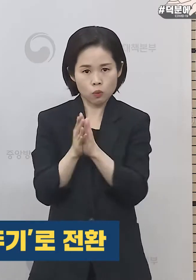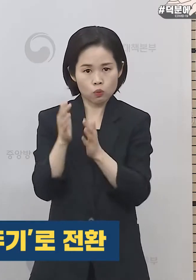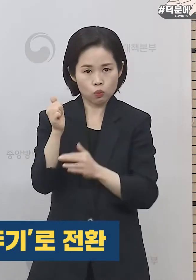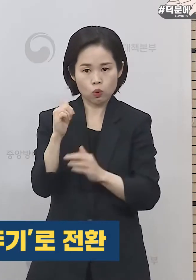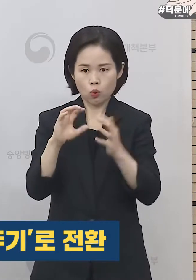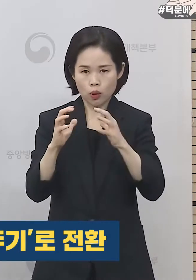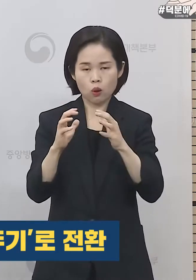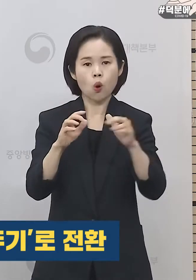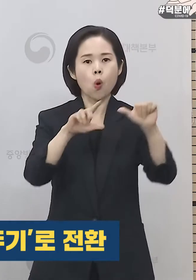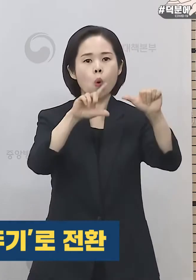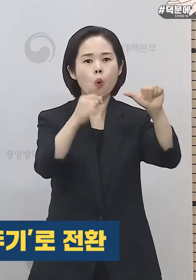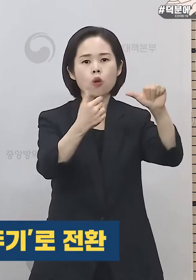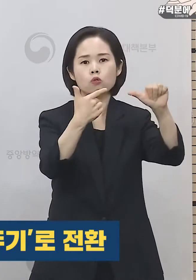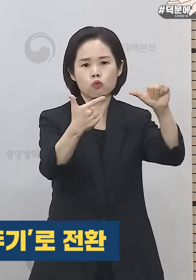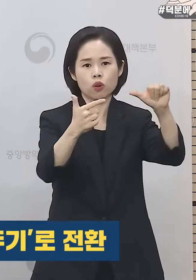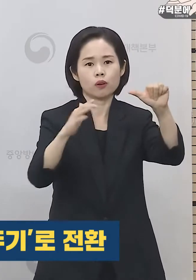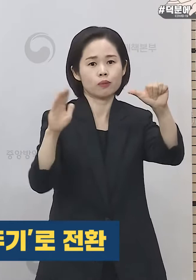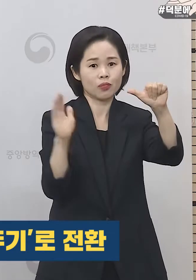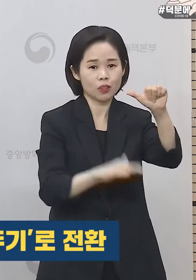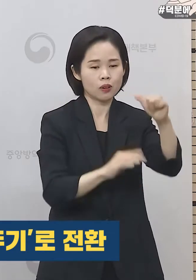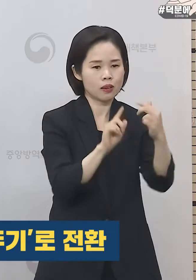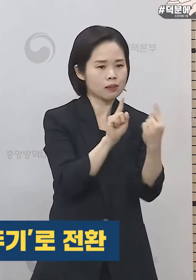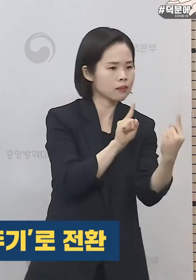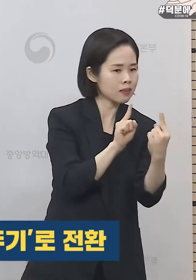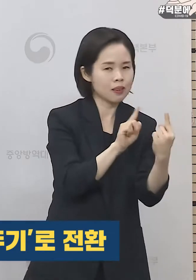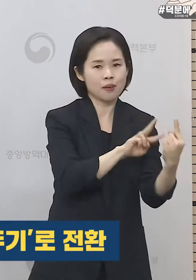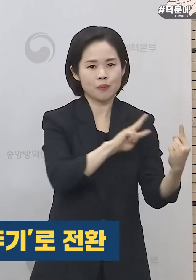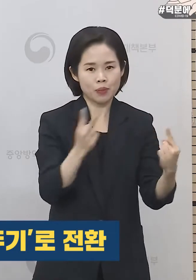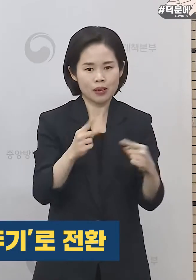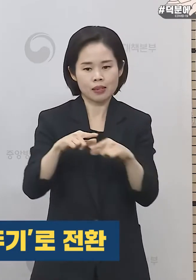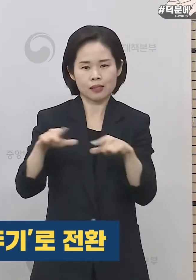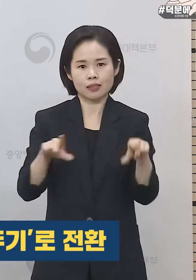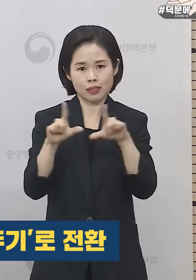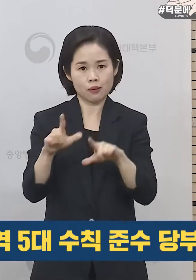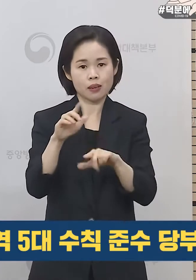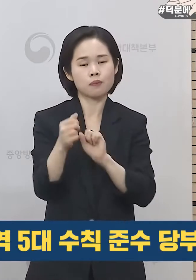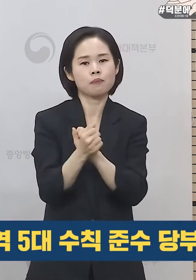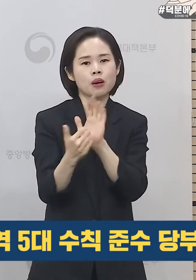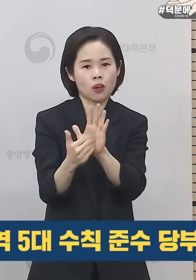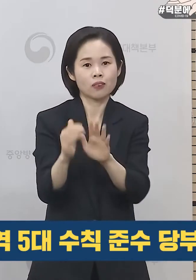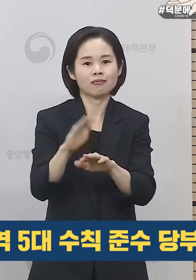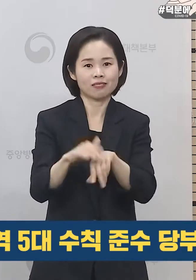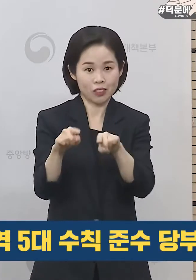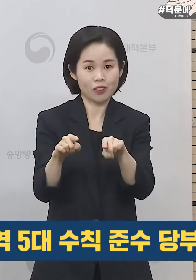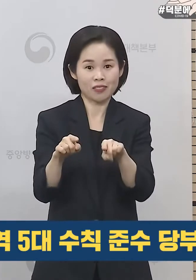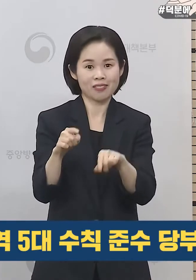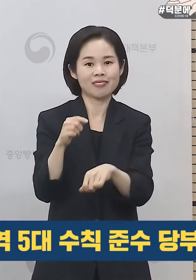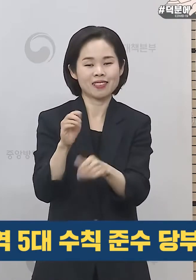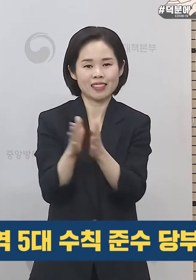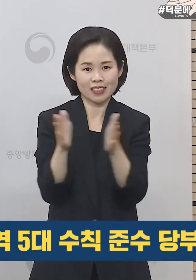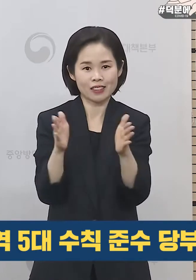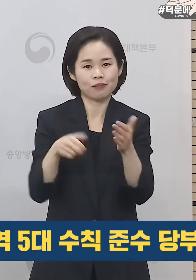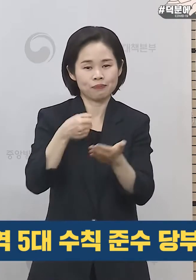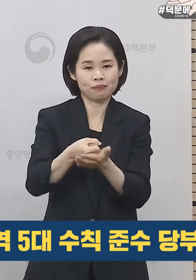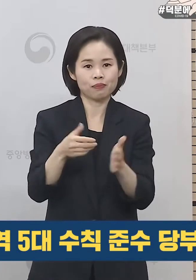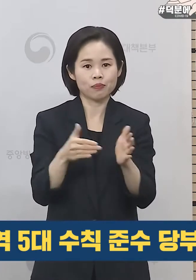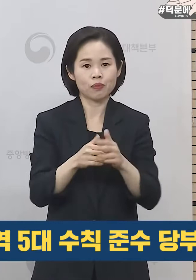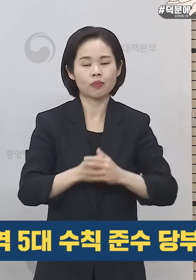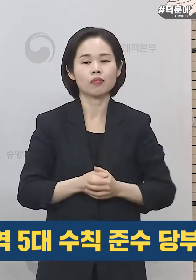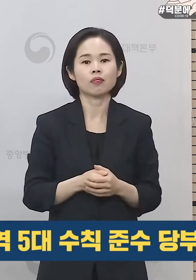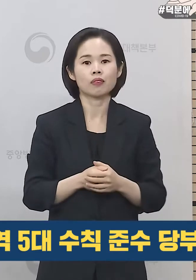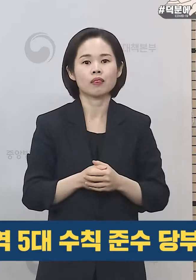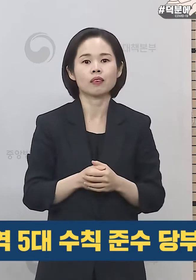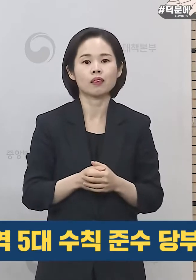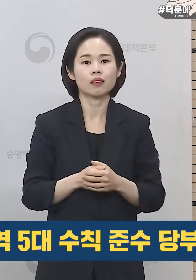6일부터 생활 속 거리두기 로 전환 하기로 결정하였습니다 코로나 일구는 단기 약간